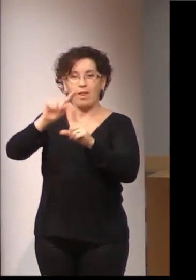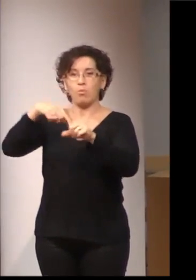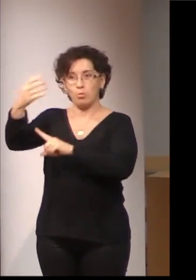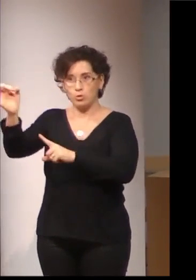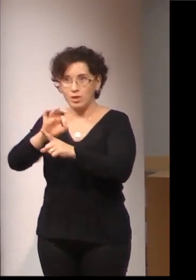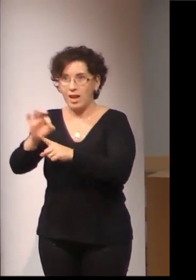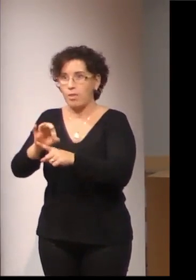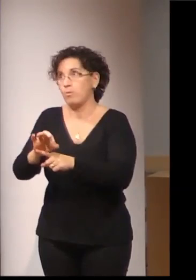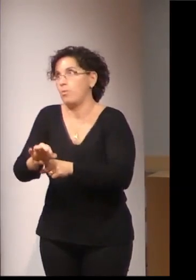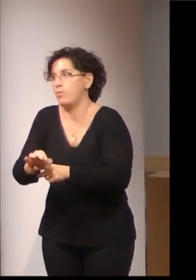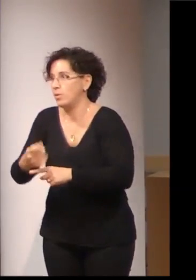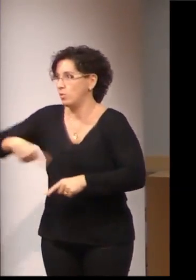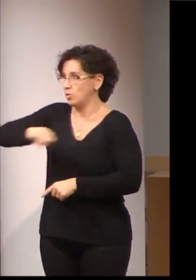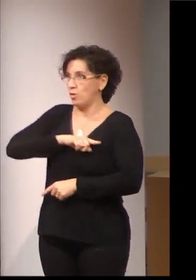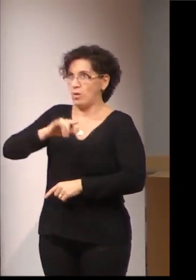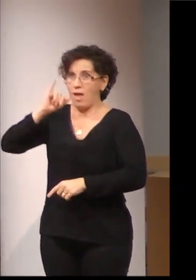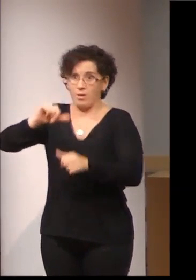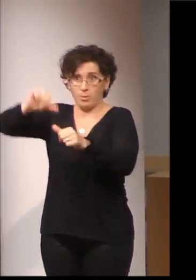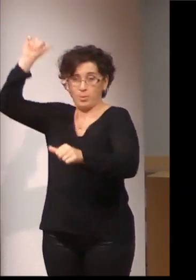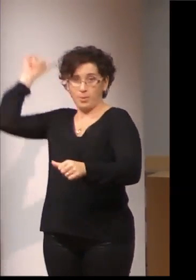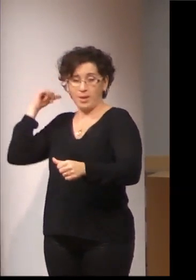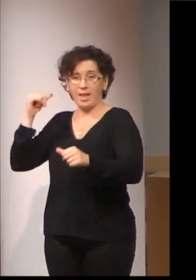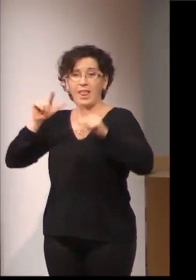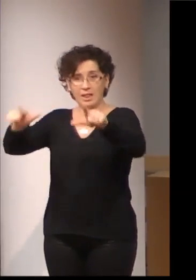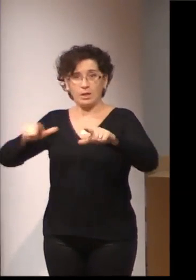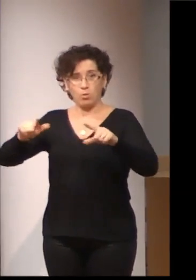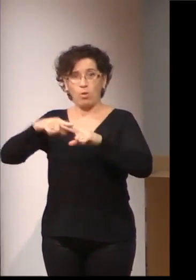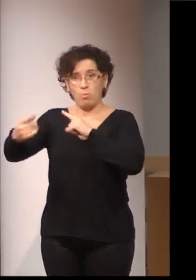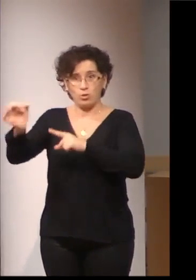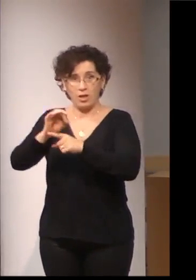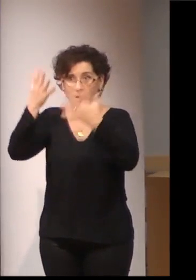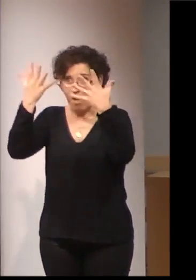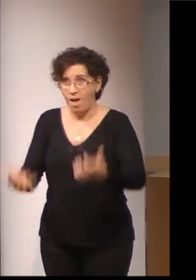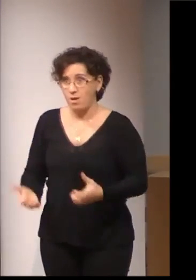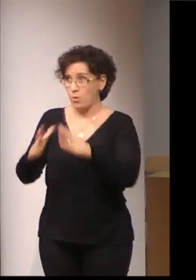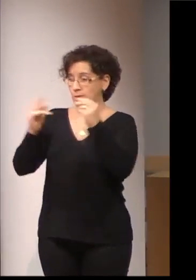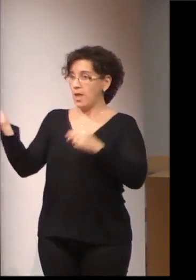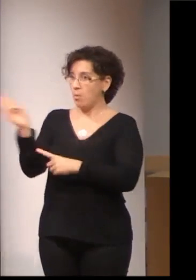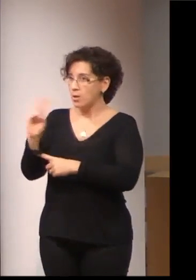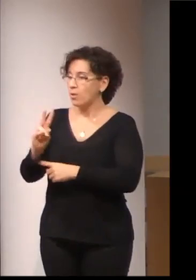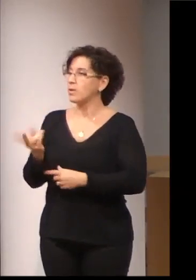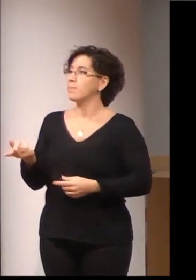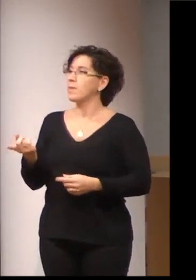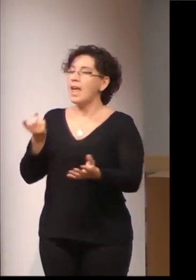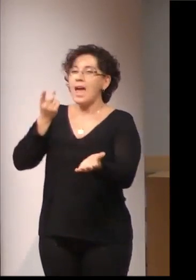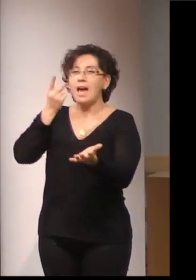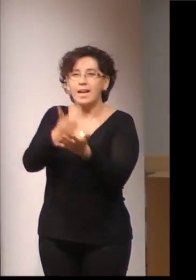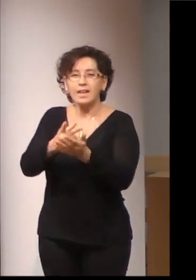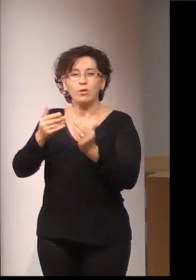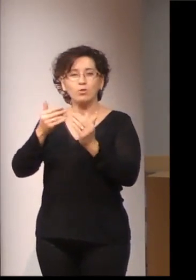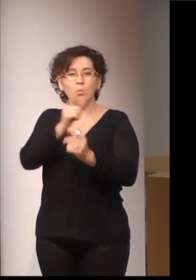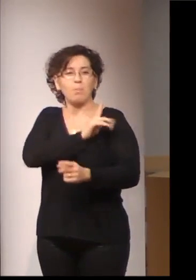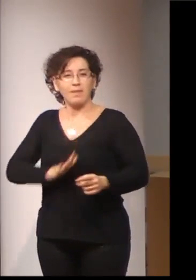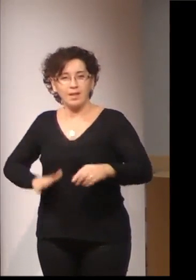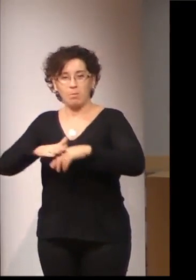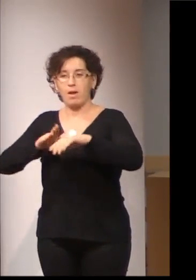Hemos tenido, tenemos títulos de posgrado de lengua de signos en la Universidad de Valladolid. Consensuar nuevas fórmulas y retos pendientes para avanzar